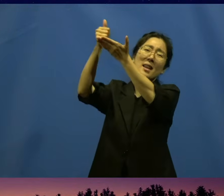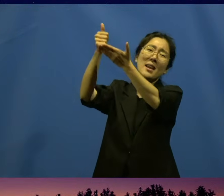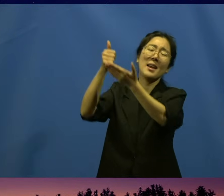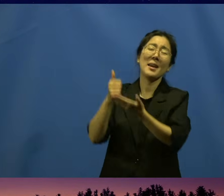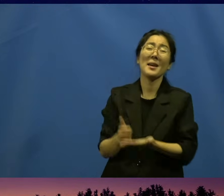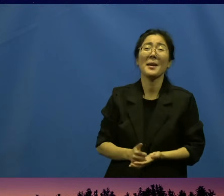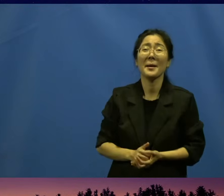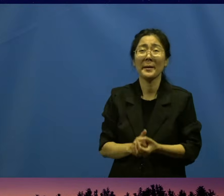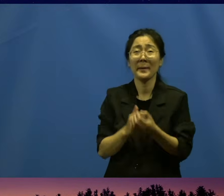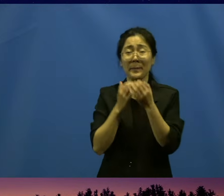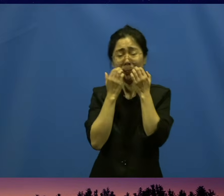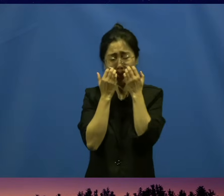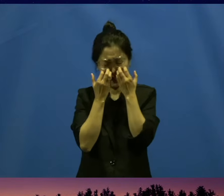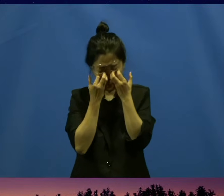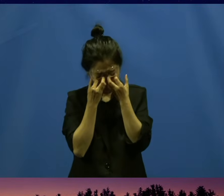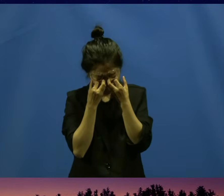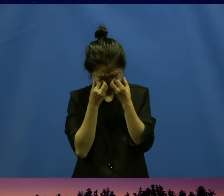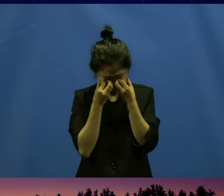높이네.